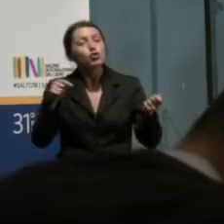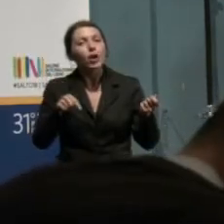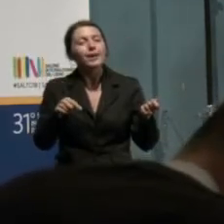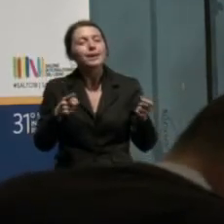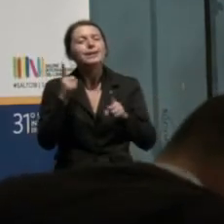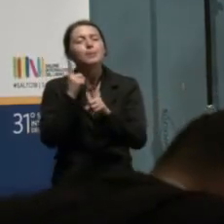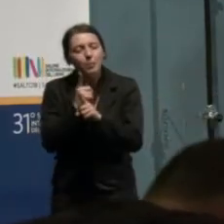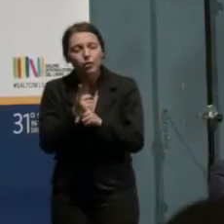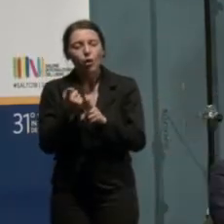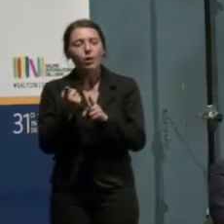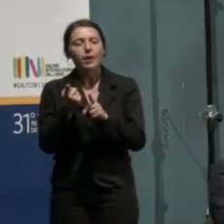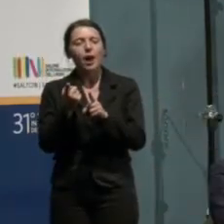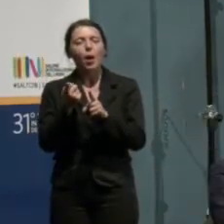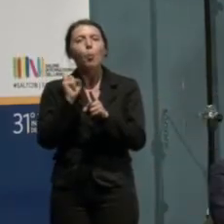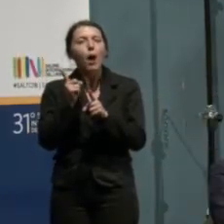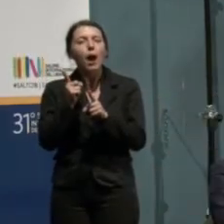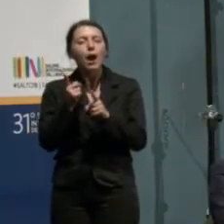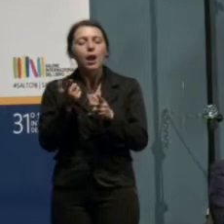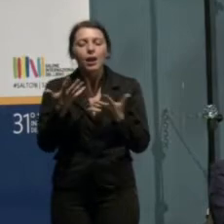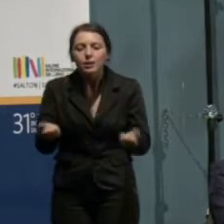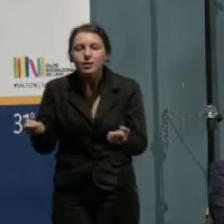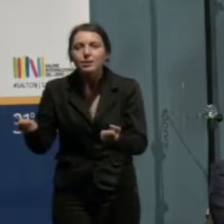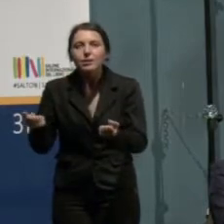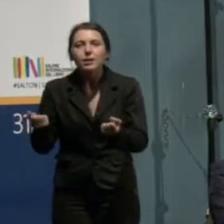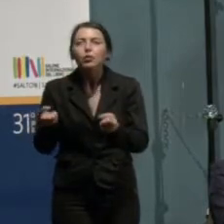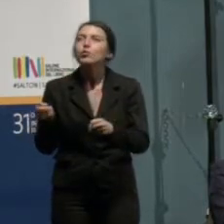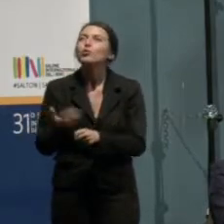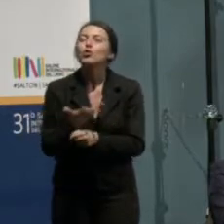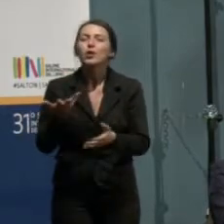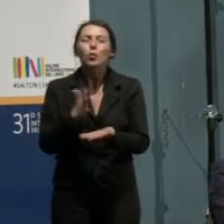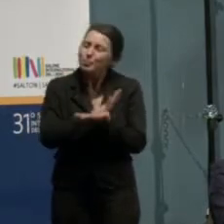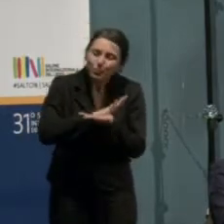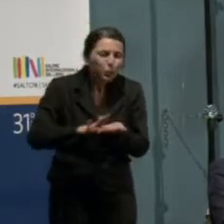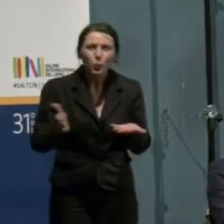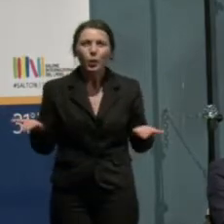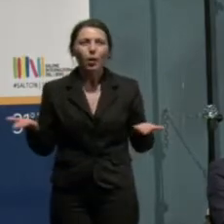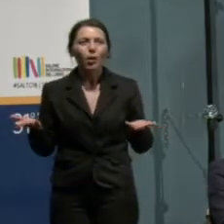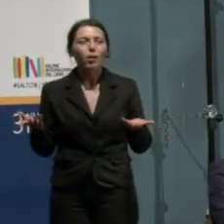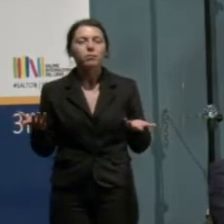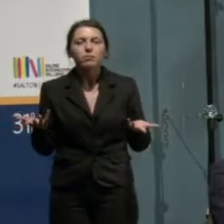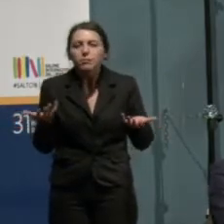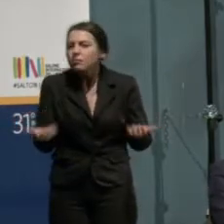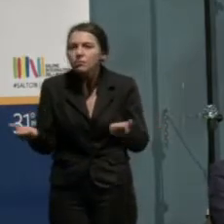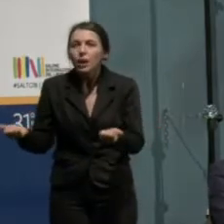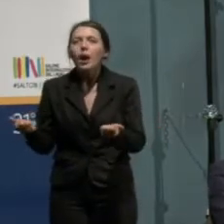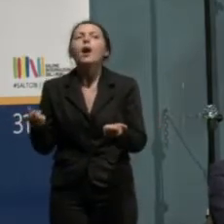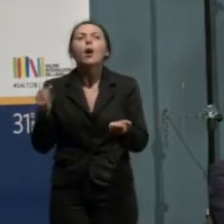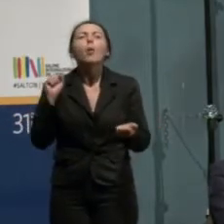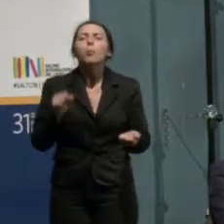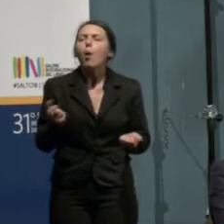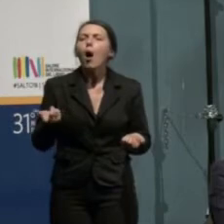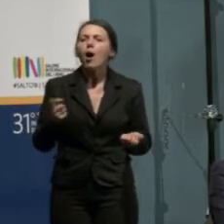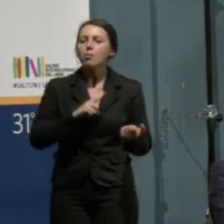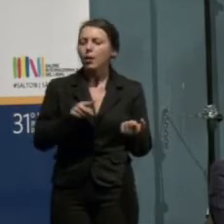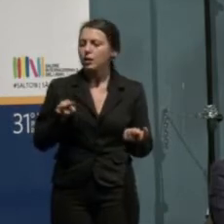fatti fatti nel proprio pool i fatti che devono essere anche scomodi nei confronti del